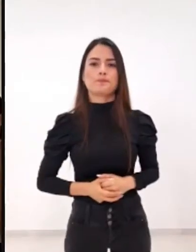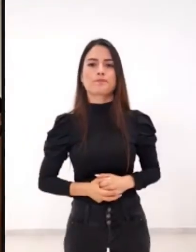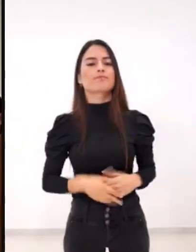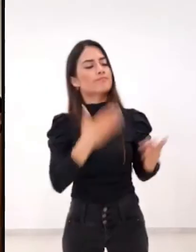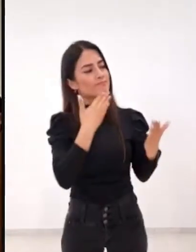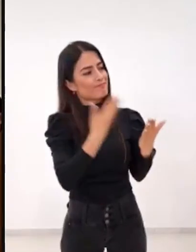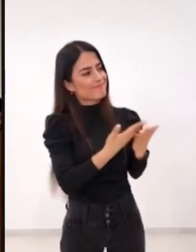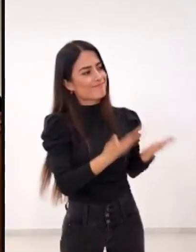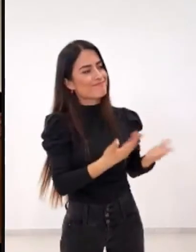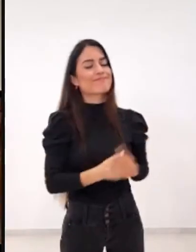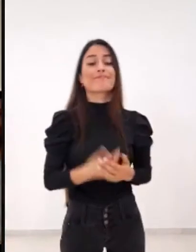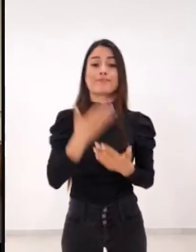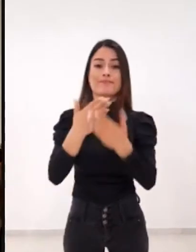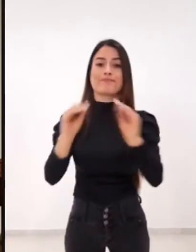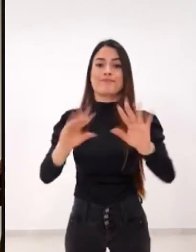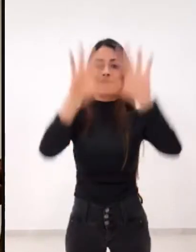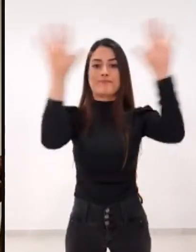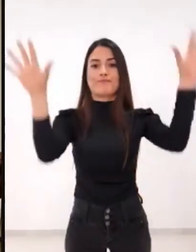as